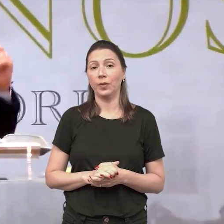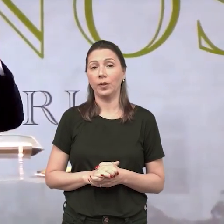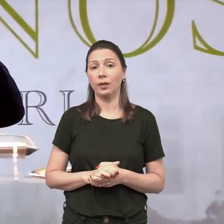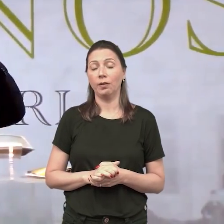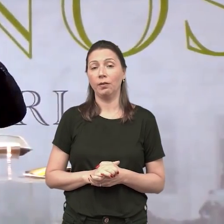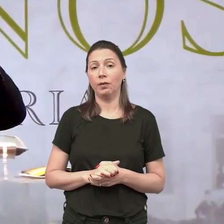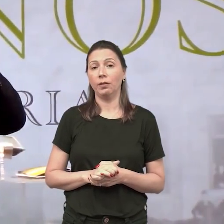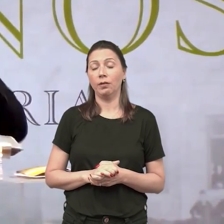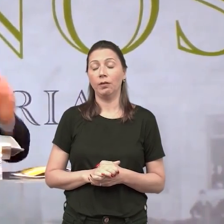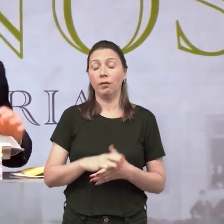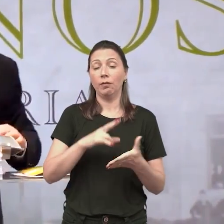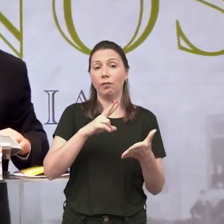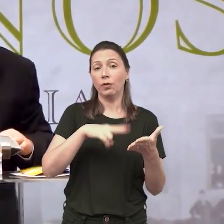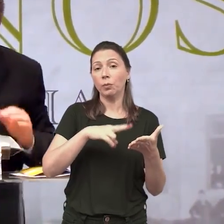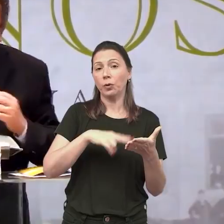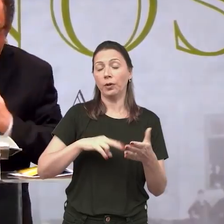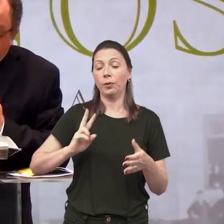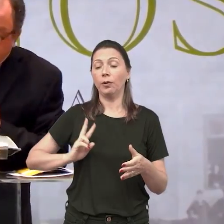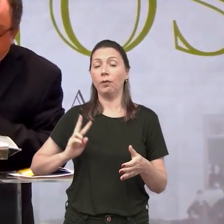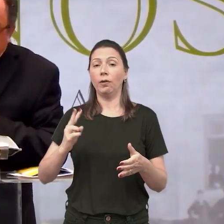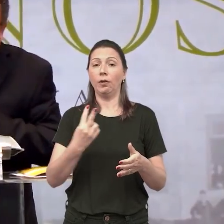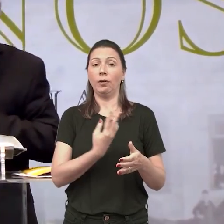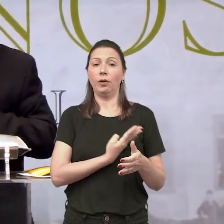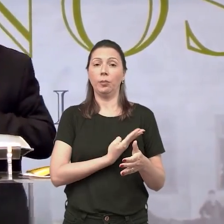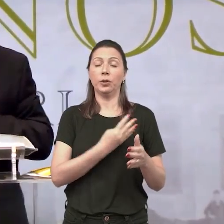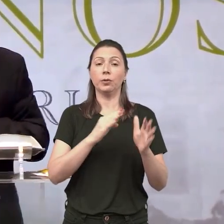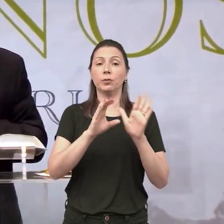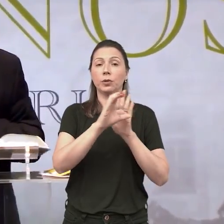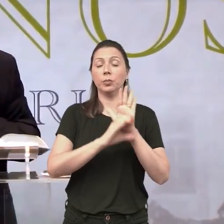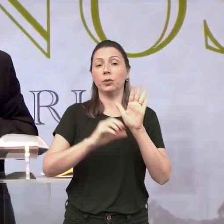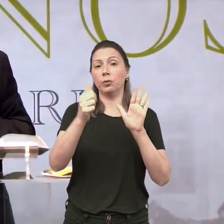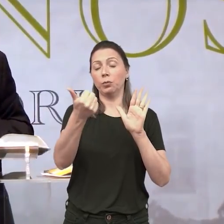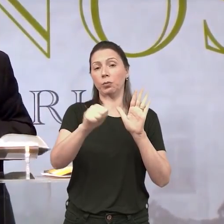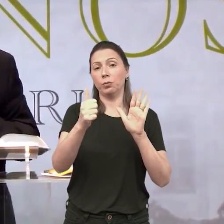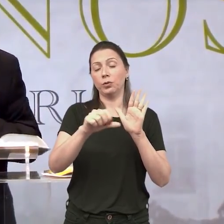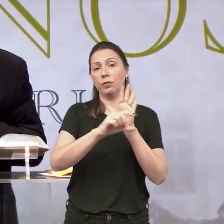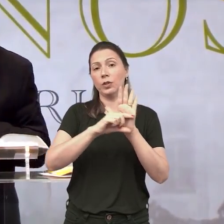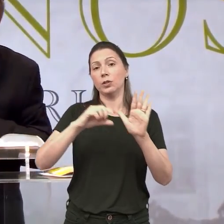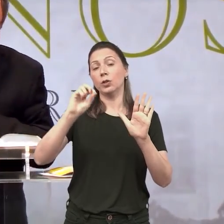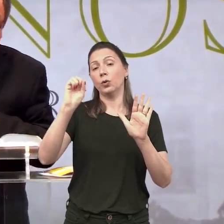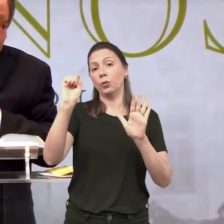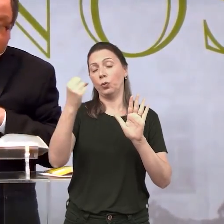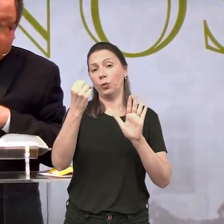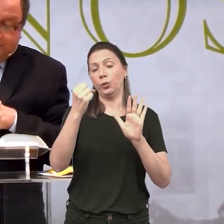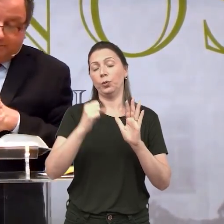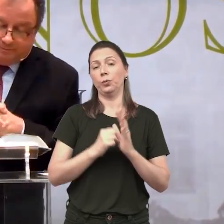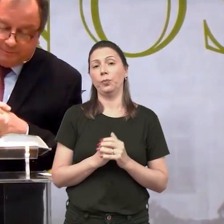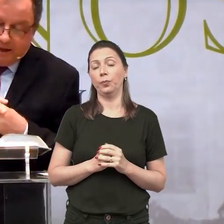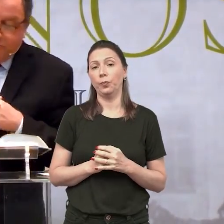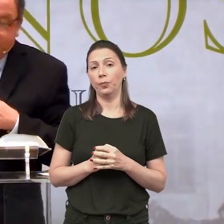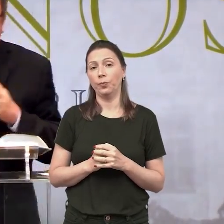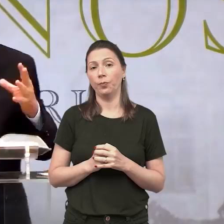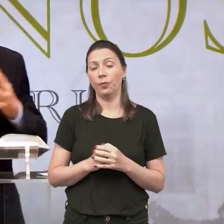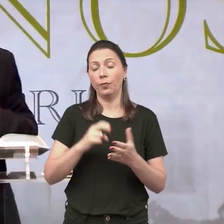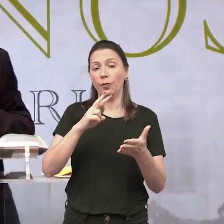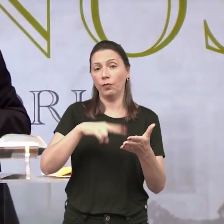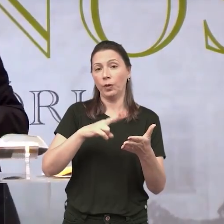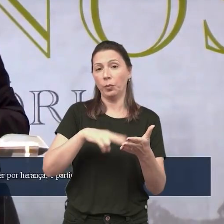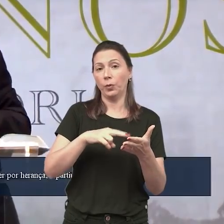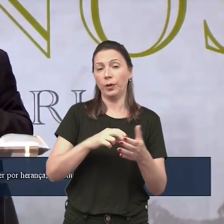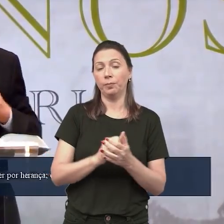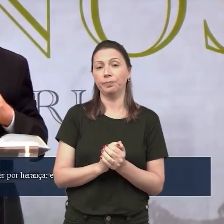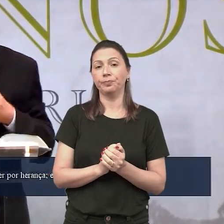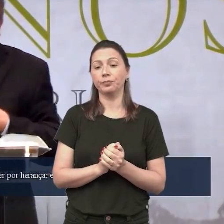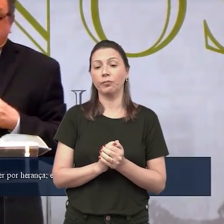Mas veja lá em Hebreus capítulo 11, versículo 8. Lê comigo aí. Pela